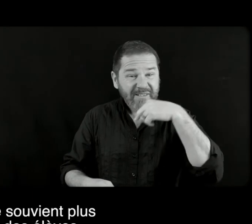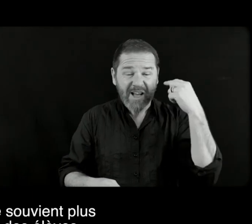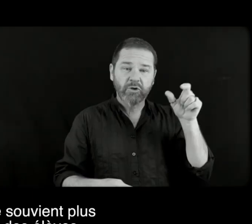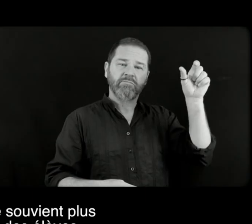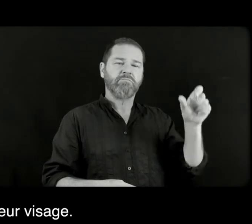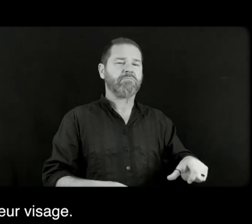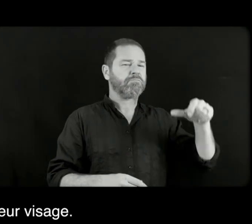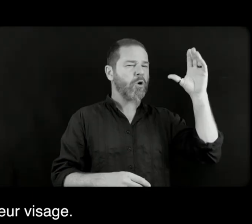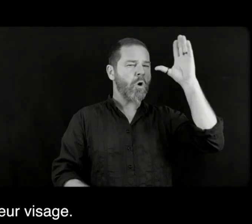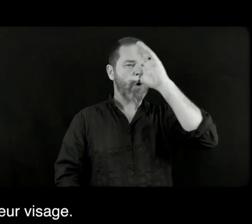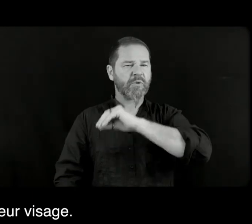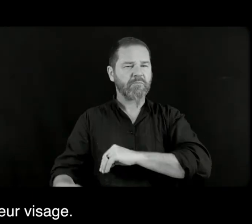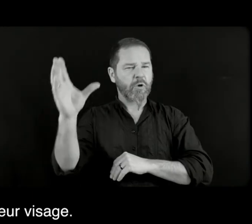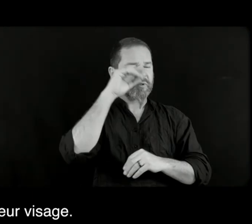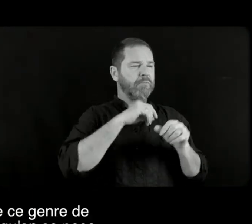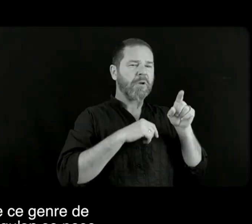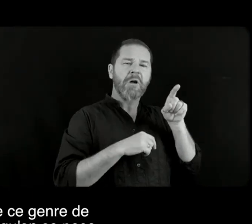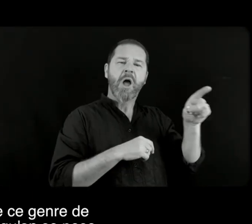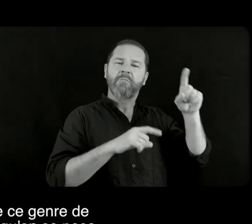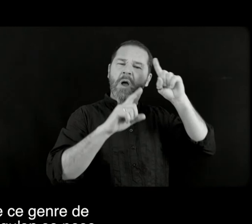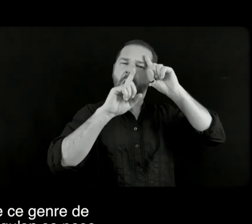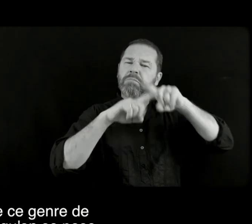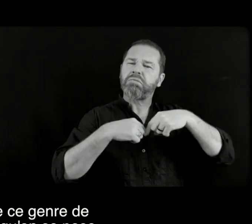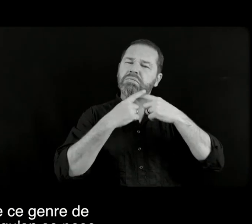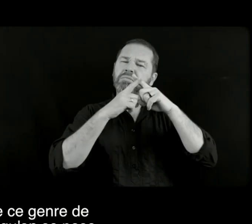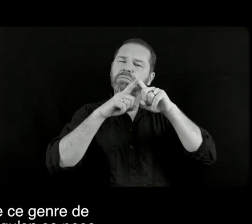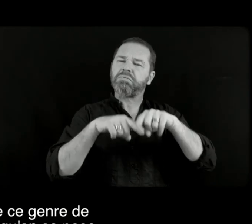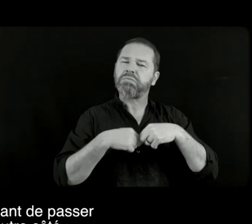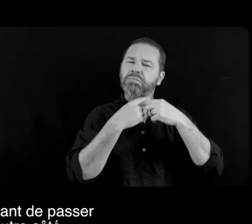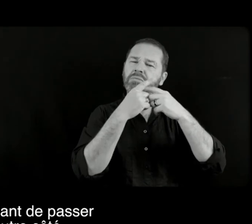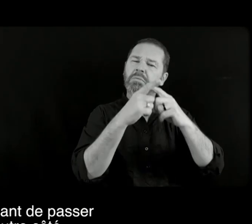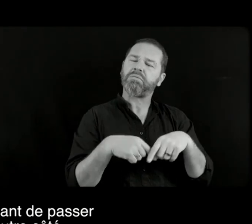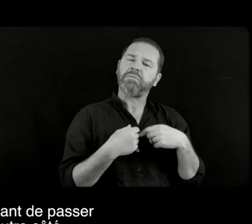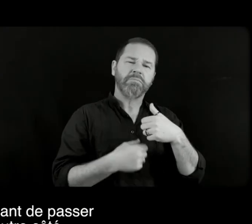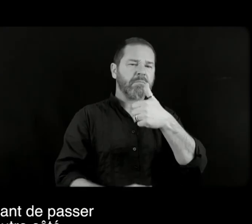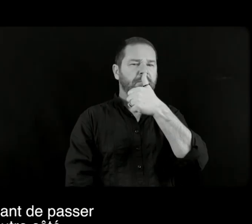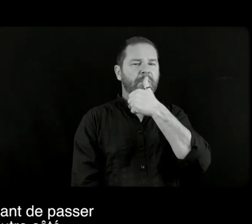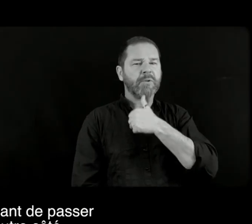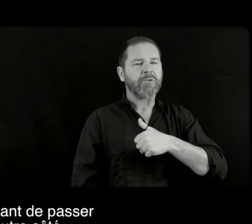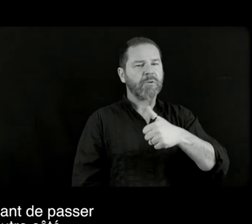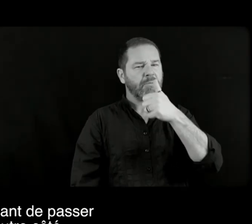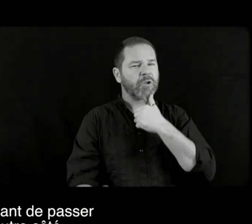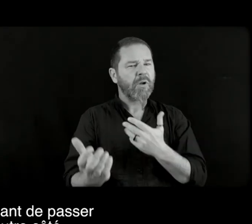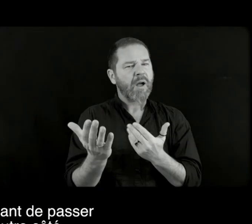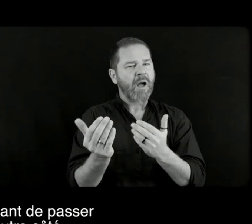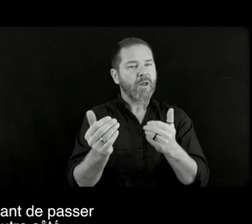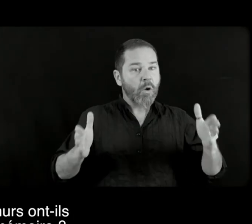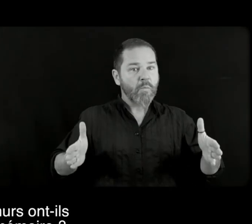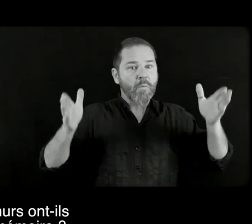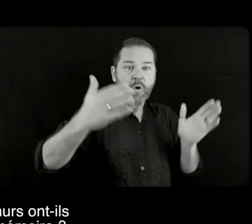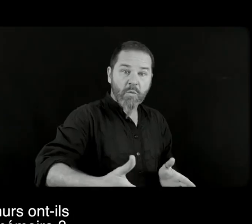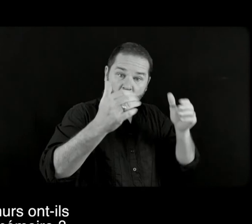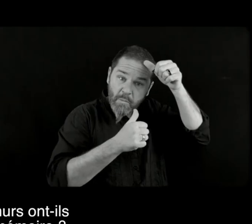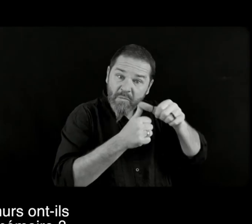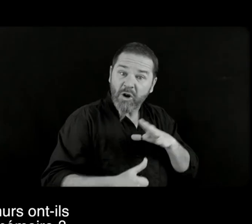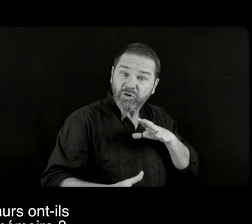des élèves ni de leur visage. Elle évite ce genre de questions qu'on se pose en attendant de passer de l'autre côté. Les